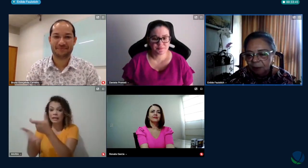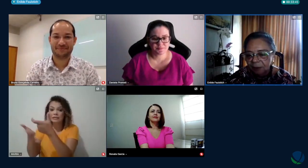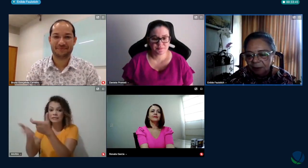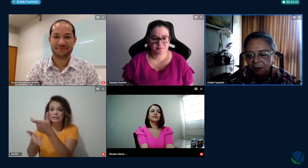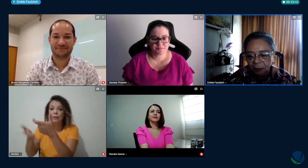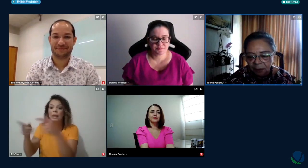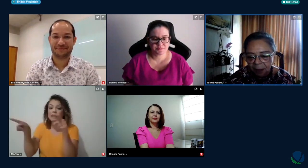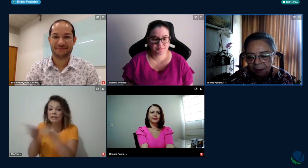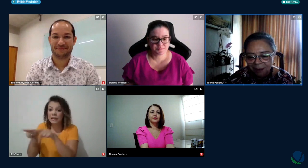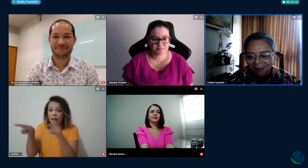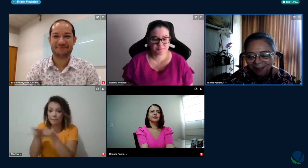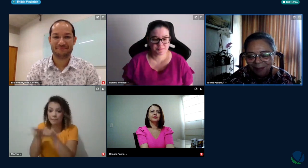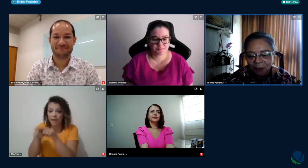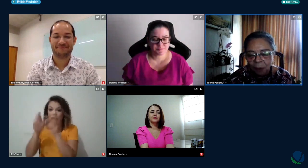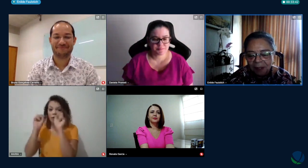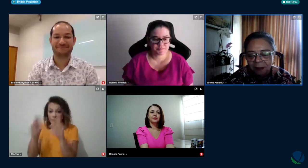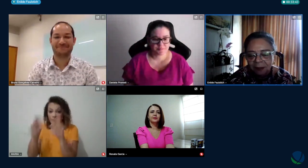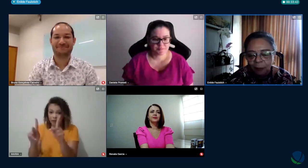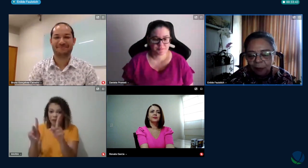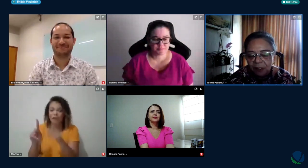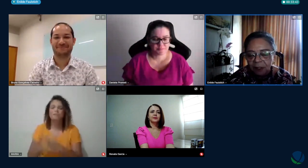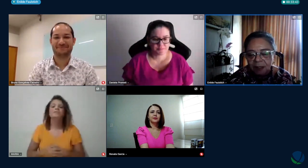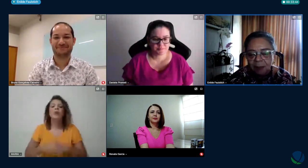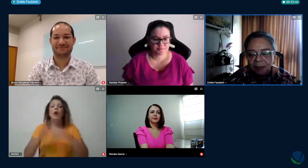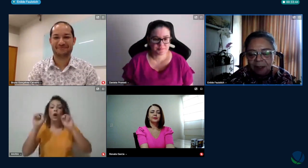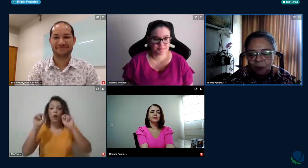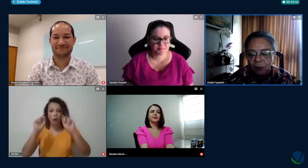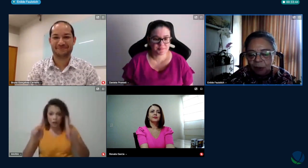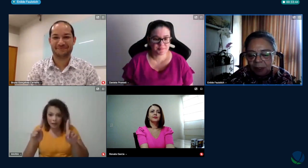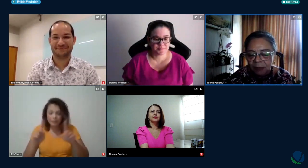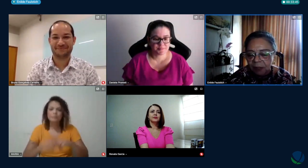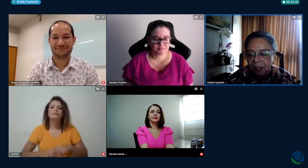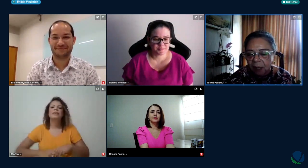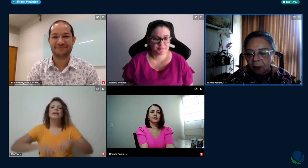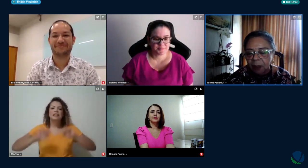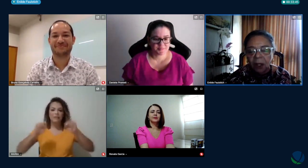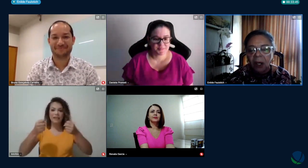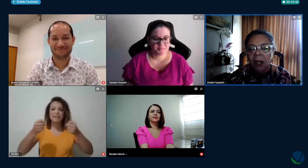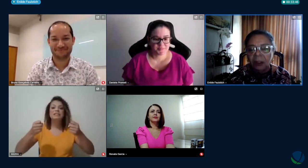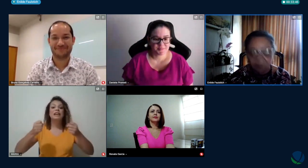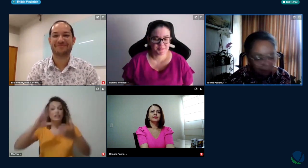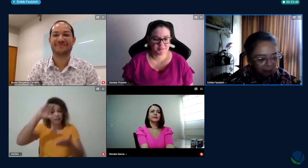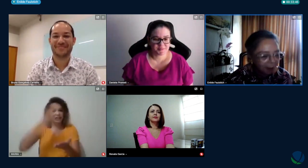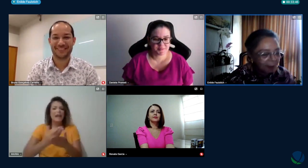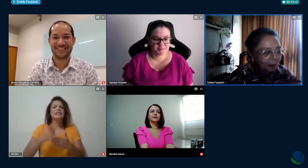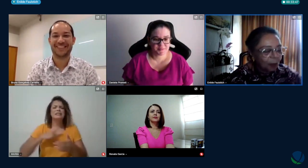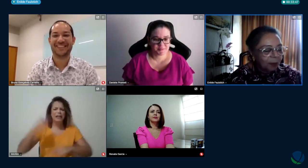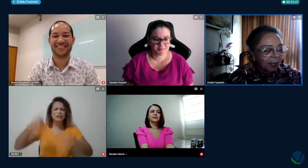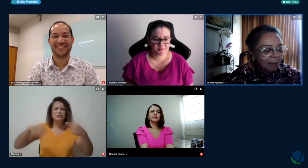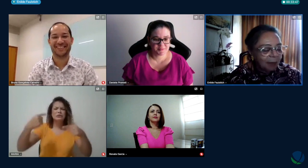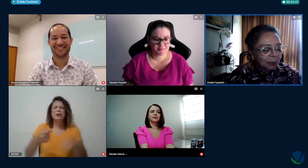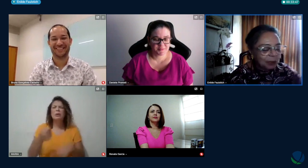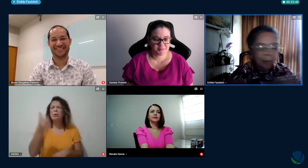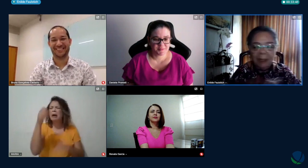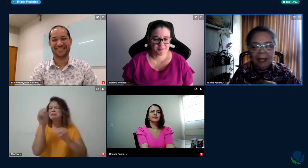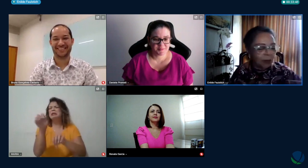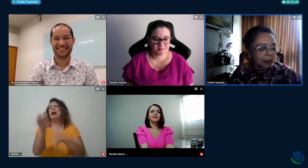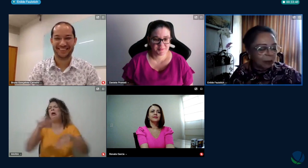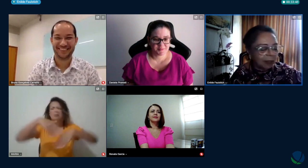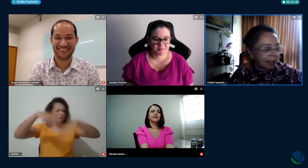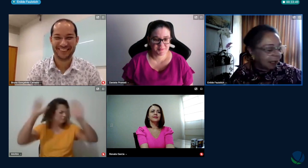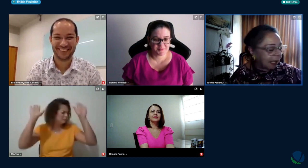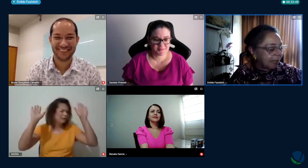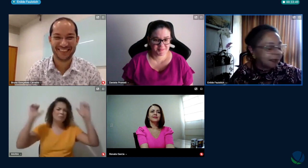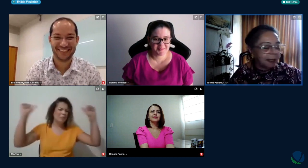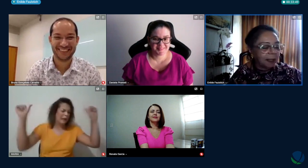Tá bom? Então tá. Viu como é que defesa de tese também, da discussão, quase vira aula aqui, ó. Bom, vamos chamar a